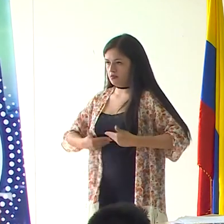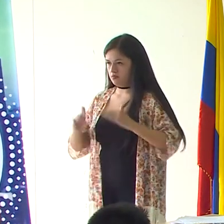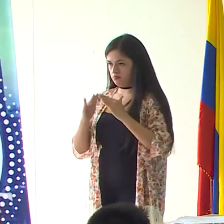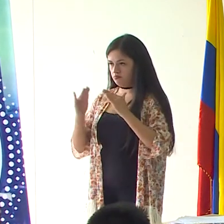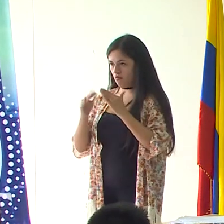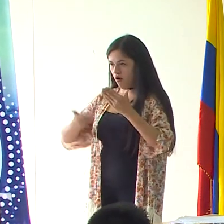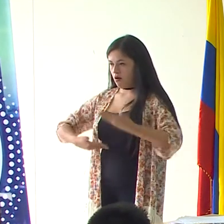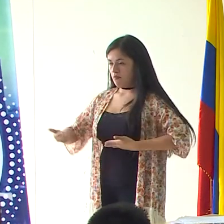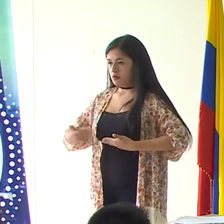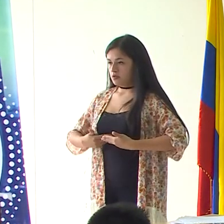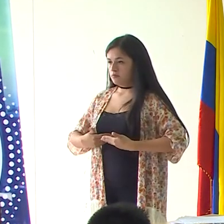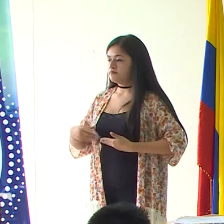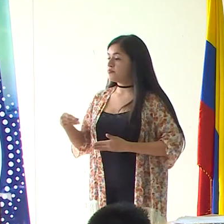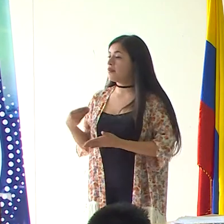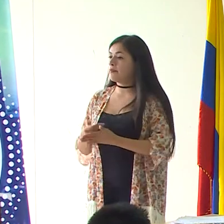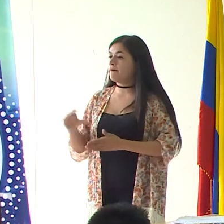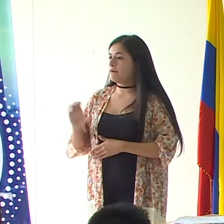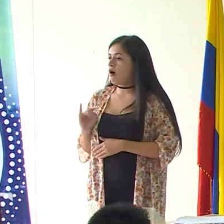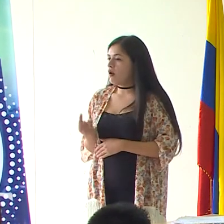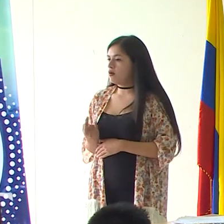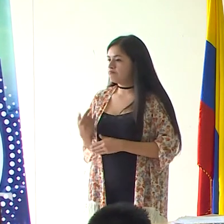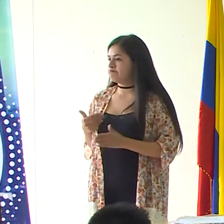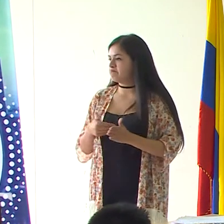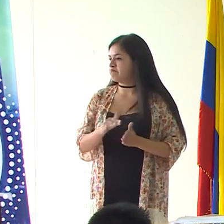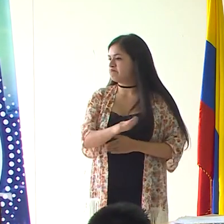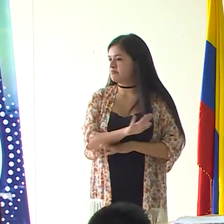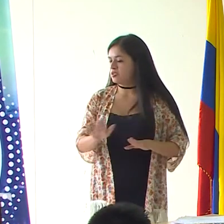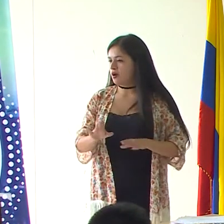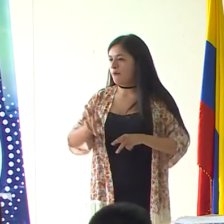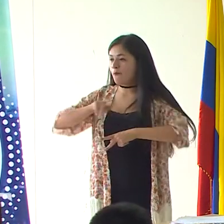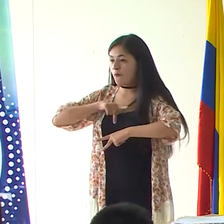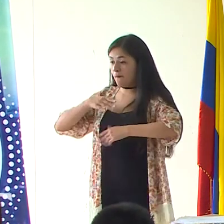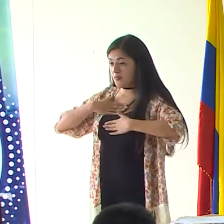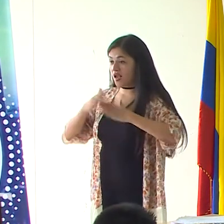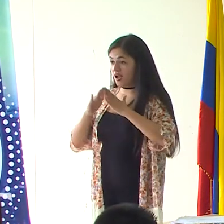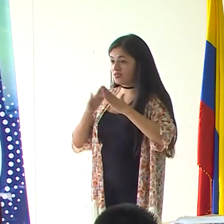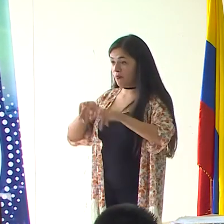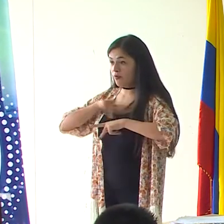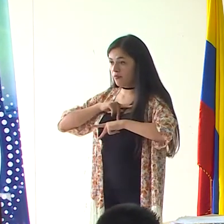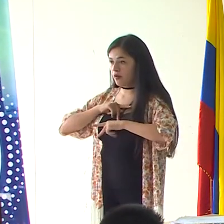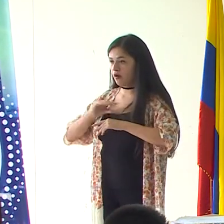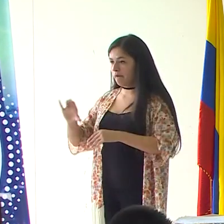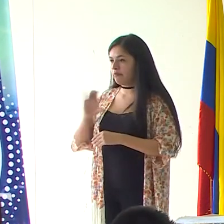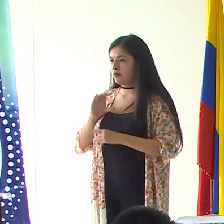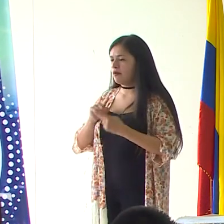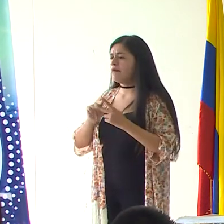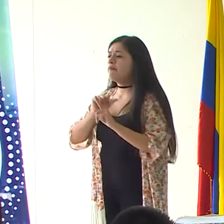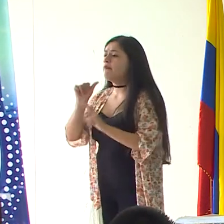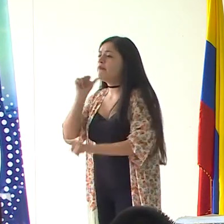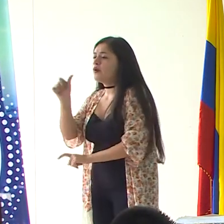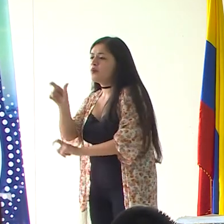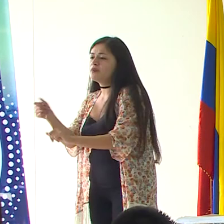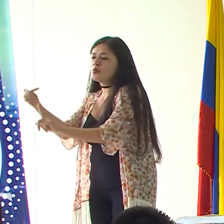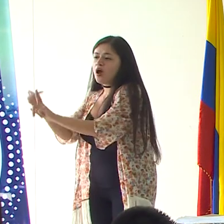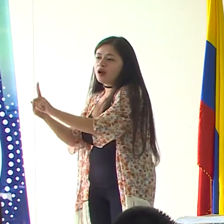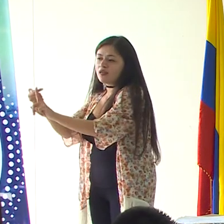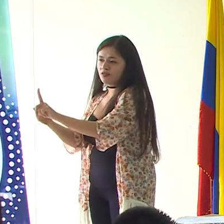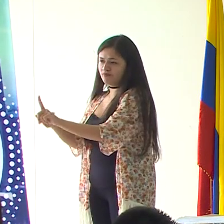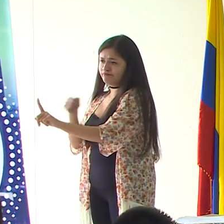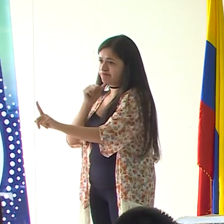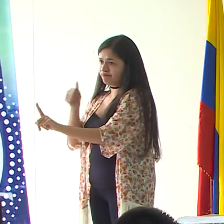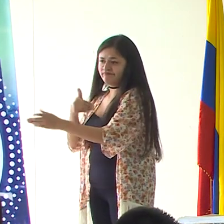vivienda tanto a propietarios como arrendatarios que viven muchísimo más la incertidumbre que el propietario